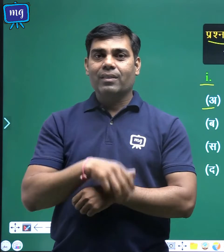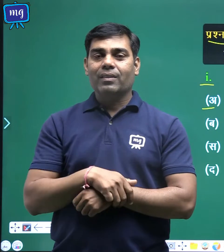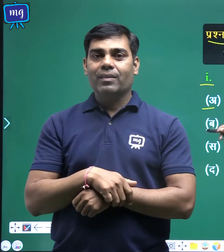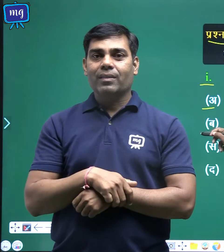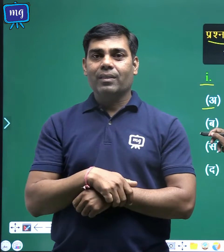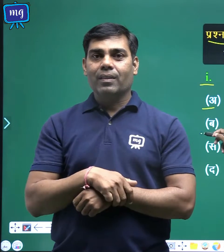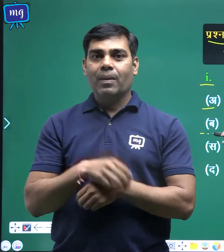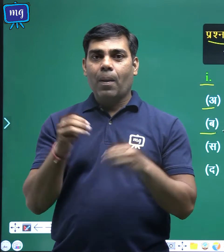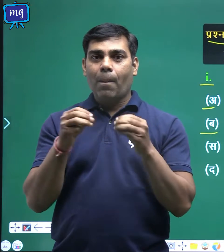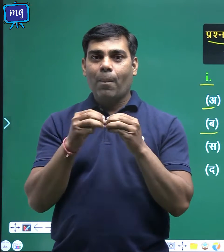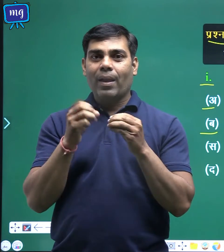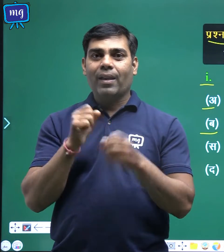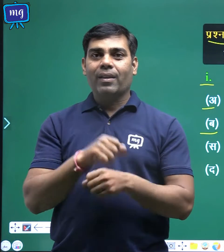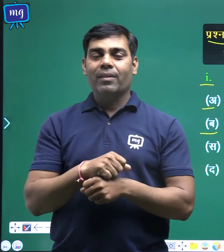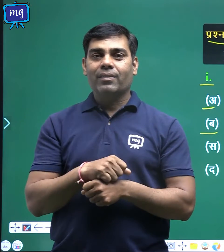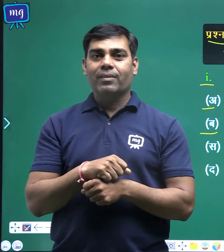ब,